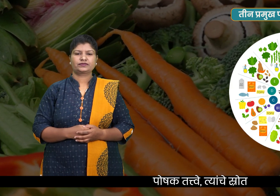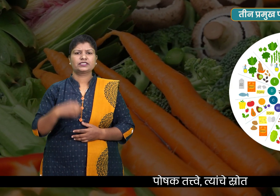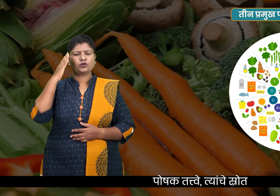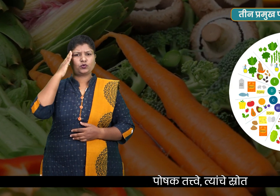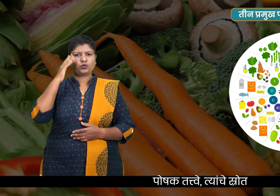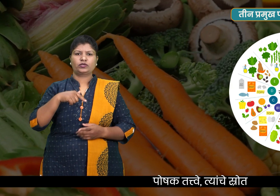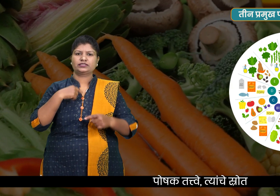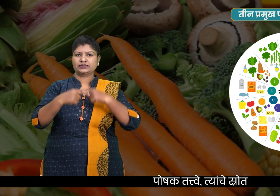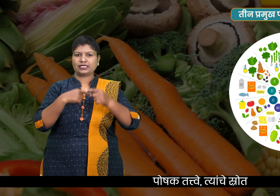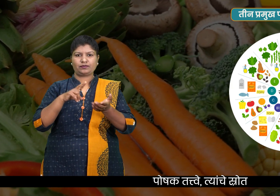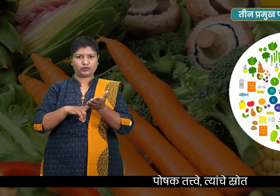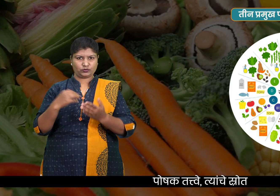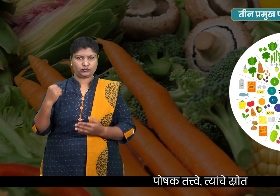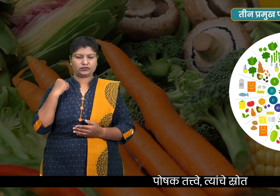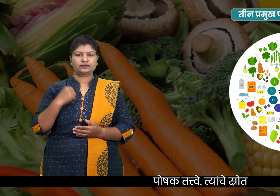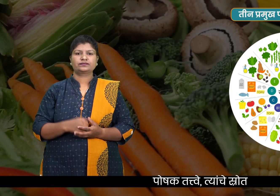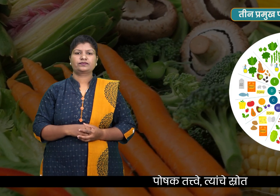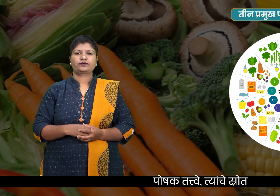पोषक तत्वे, त्यांचे स्रोत